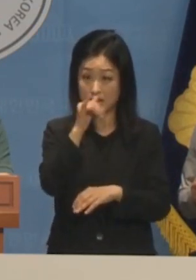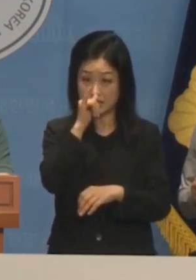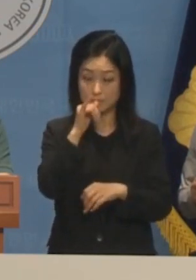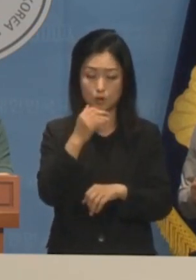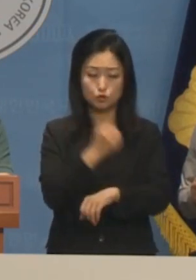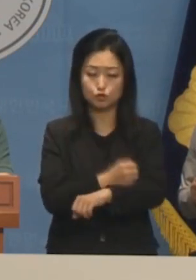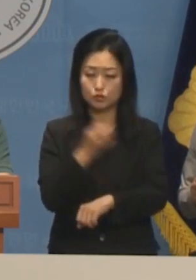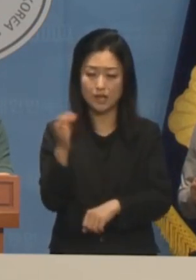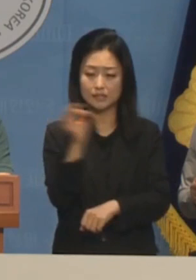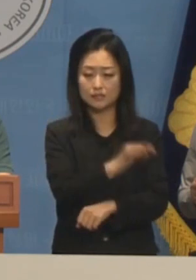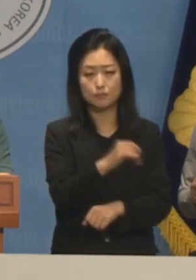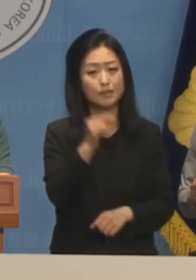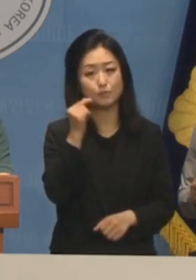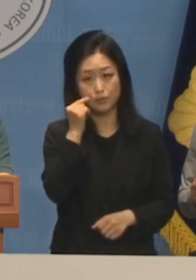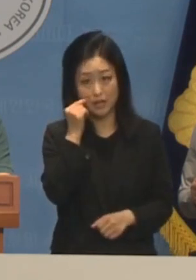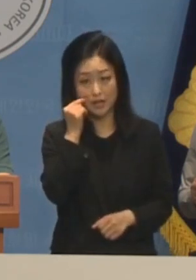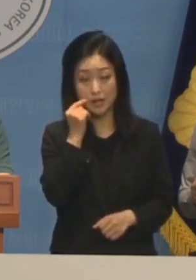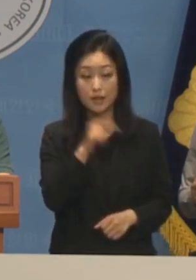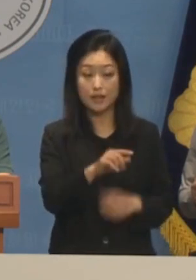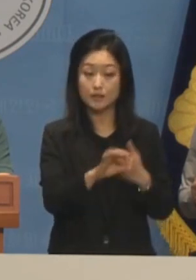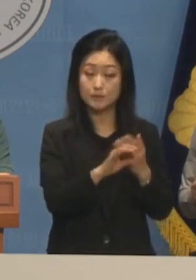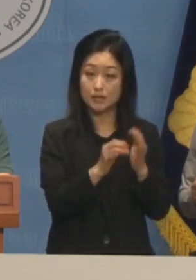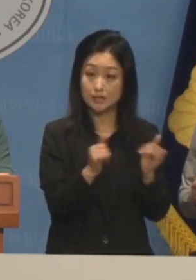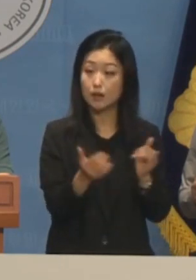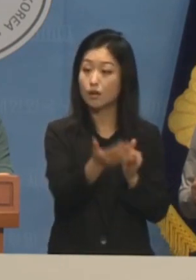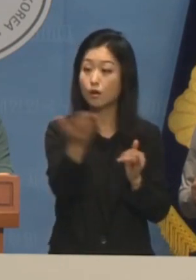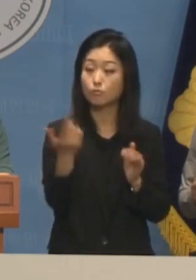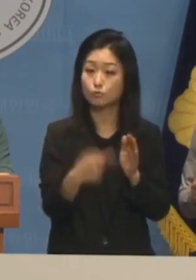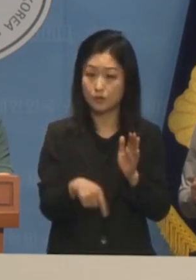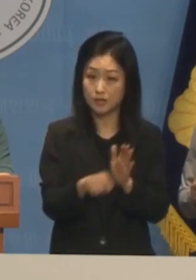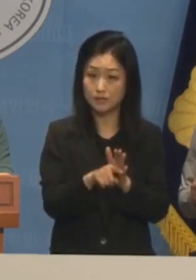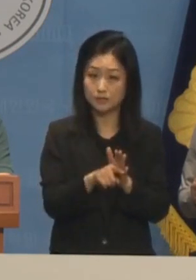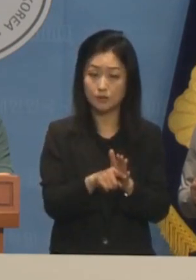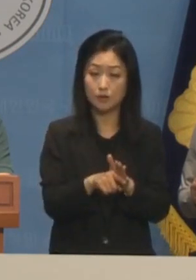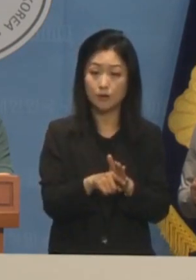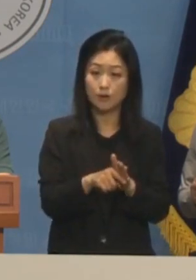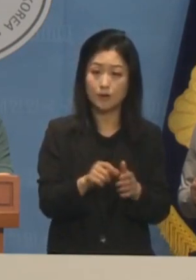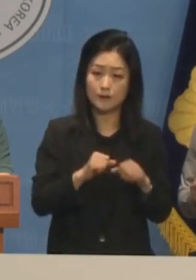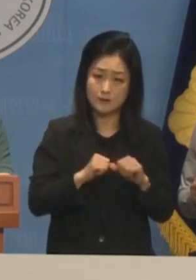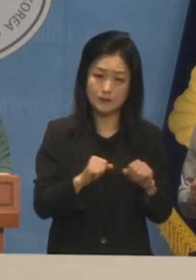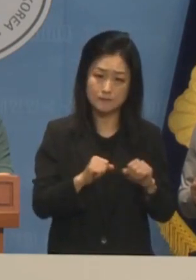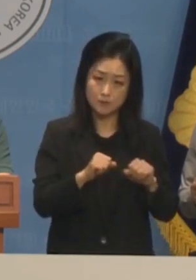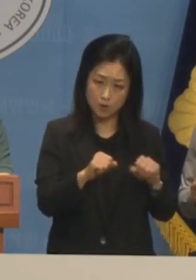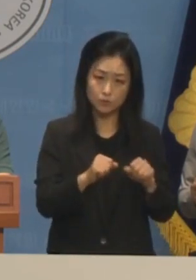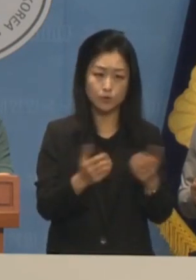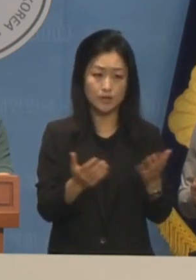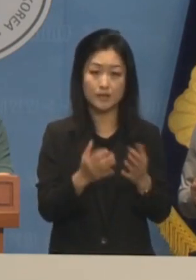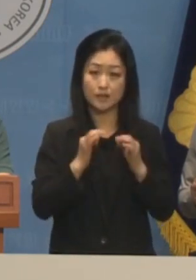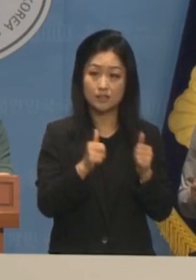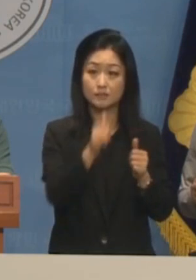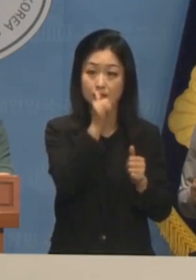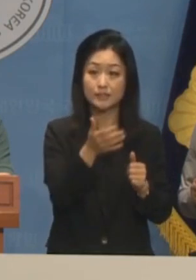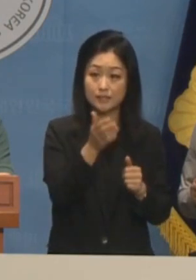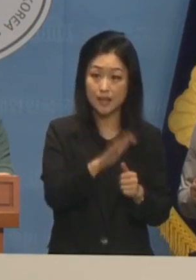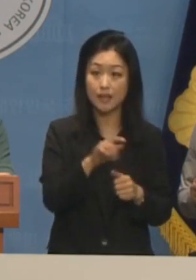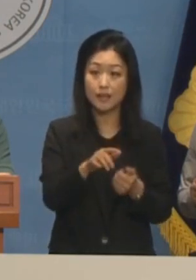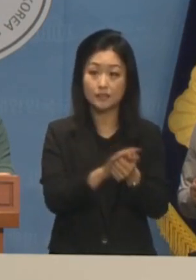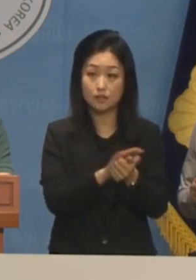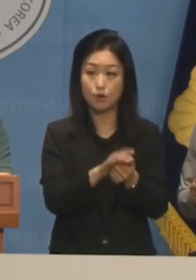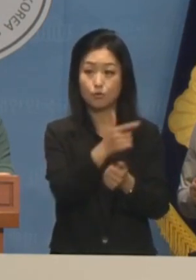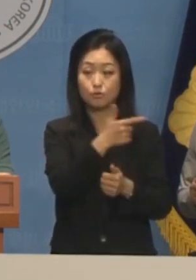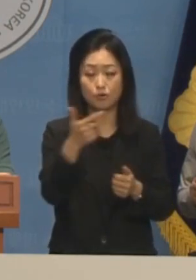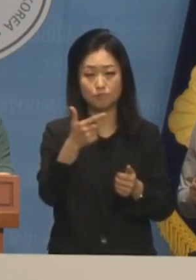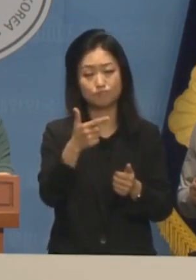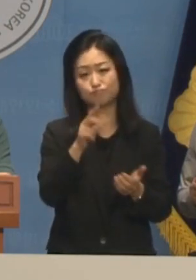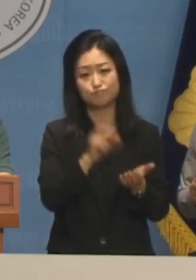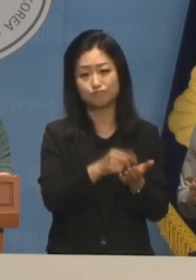못하고 있습니다. 공무직은 국민들의 편의를 위해 존재하며 국가를 이끌어가는 노동자임에도 처우는 참담할 뿐입니다.